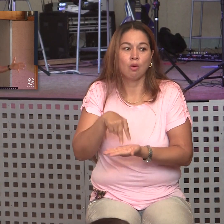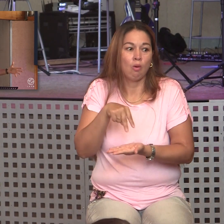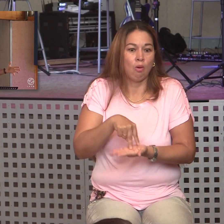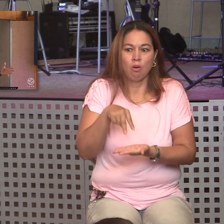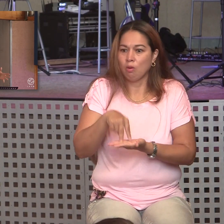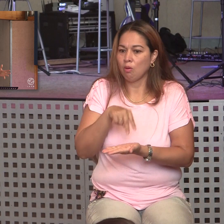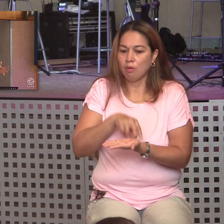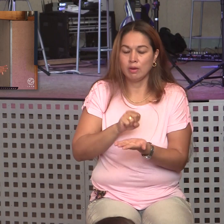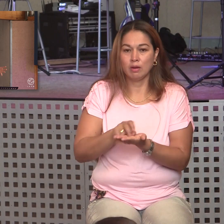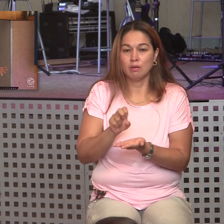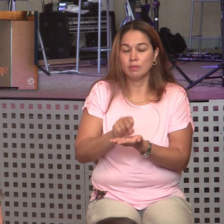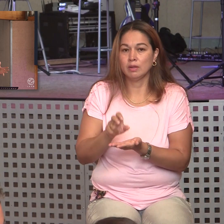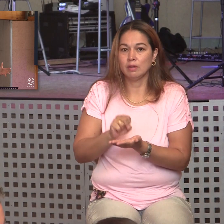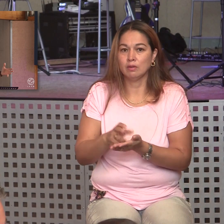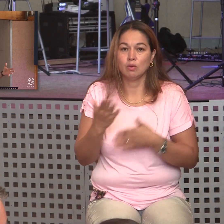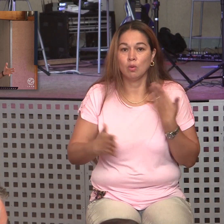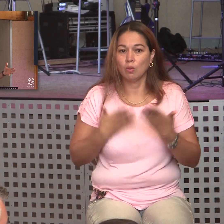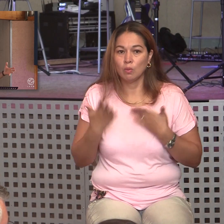su oración.